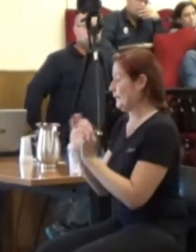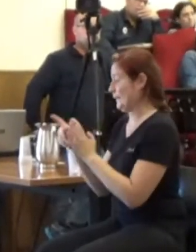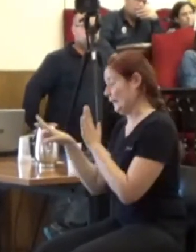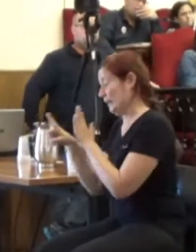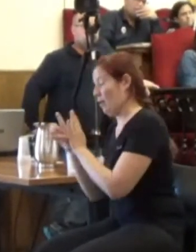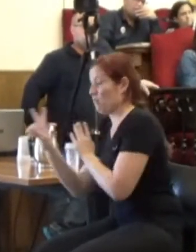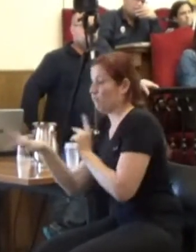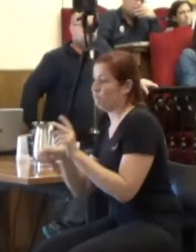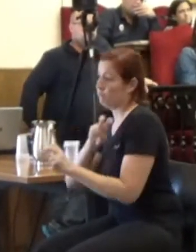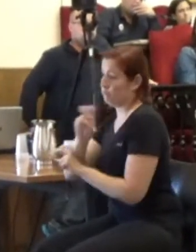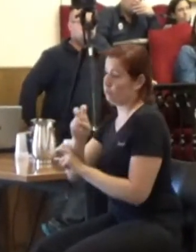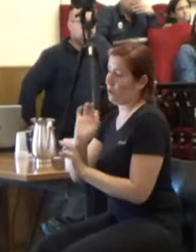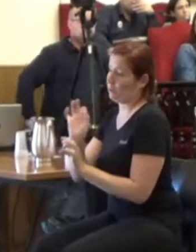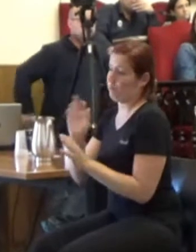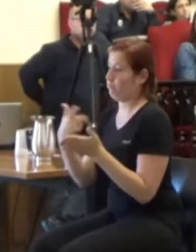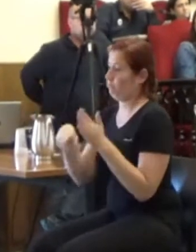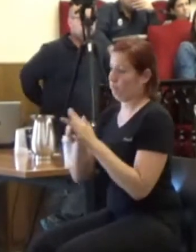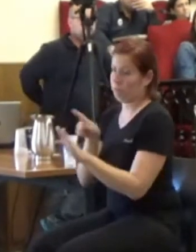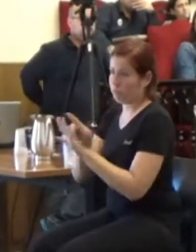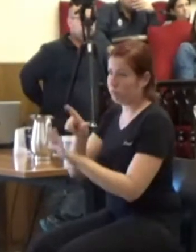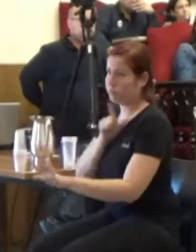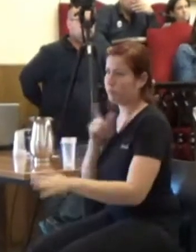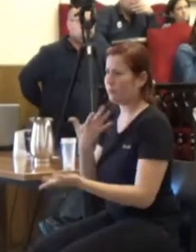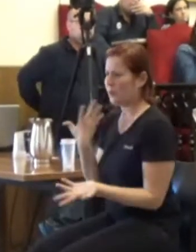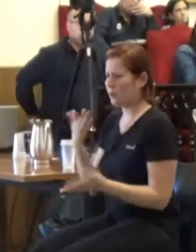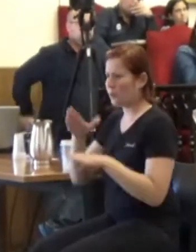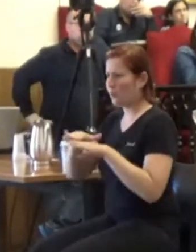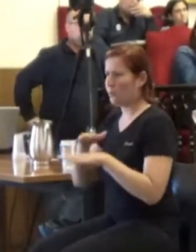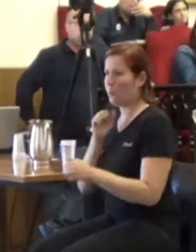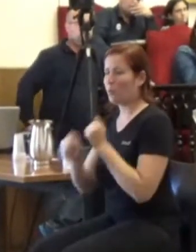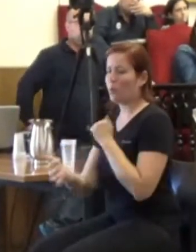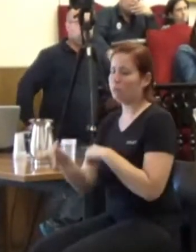reconocer que una baja por depresión de un trabajador no es porque la persona no solo